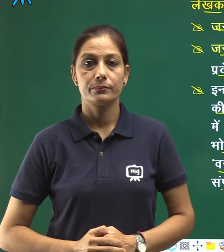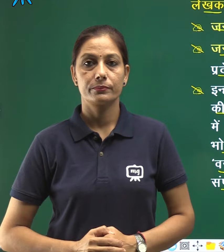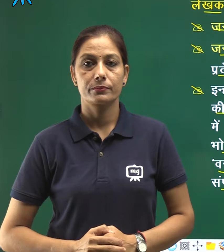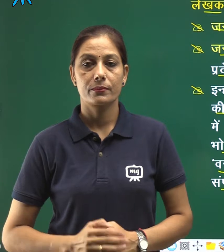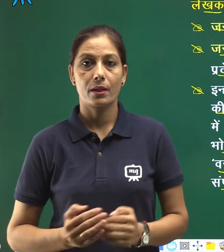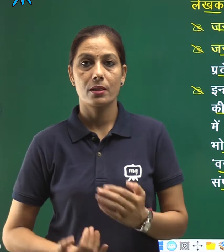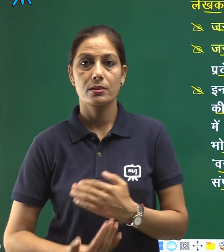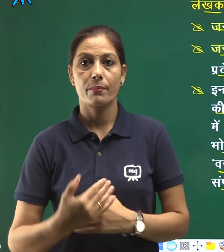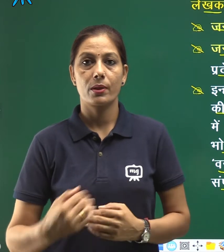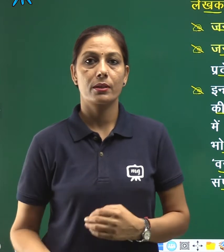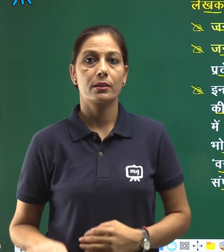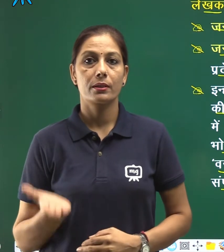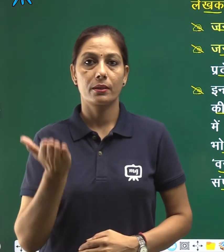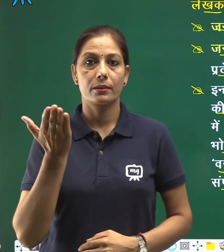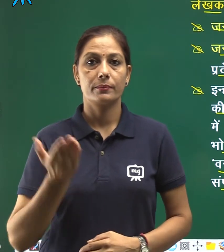संपादन करते हैं।